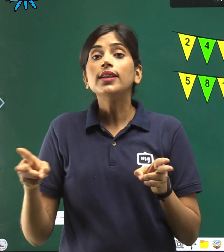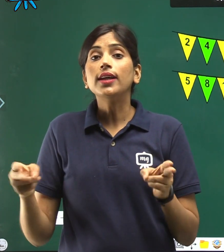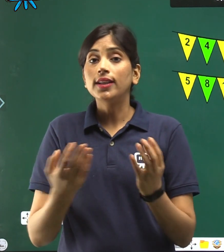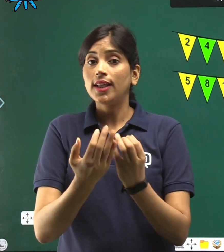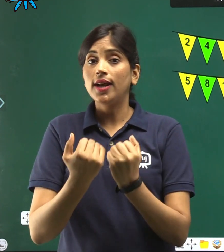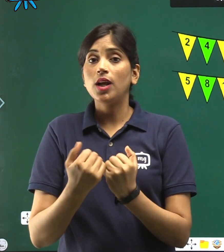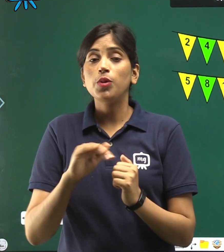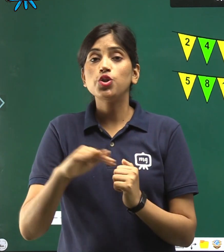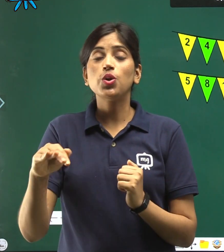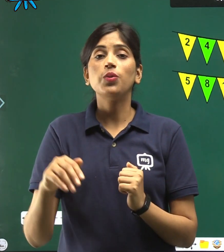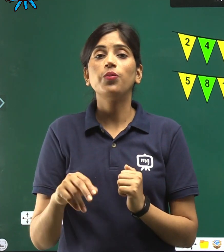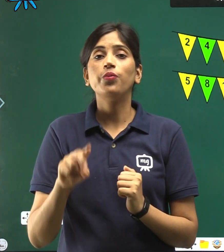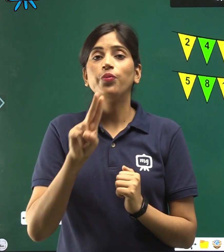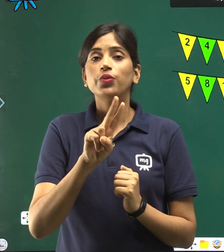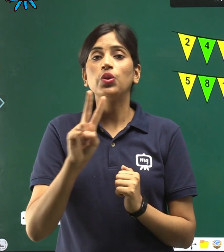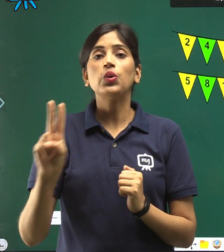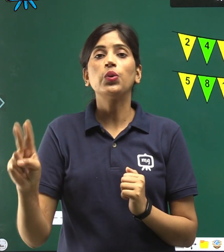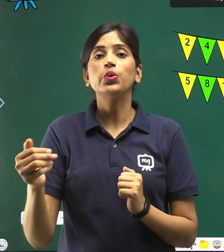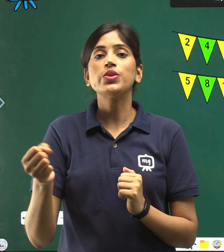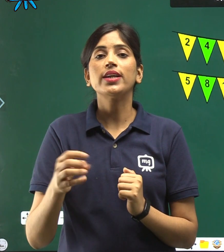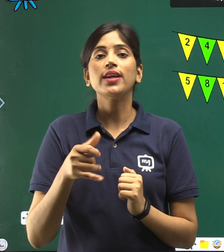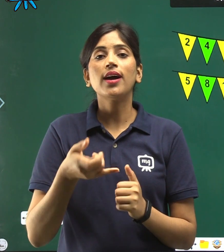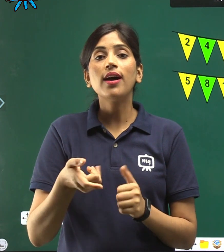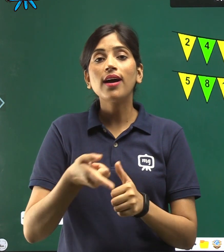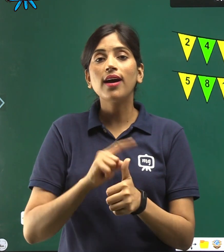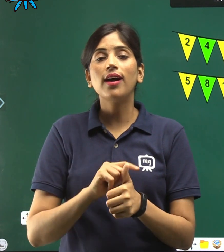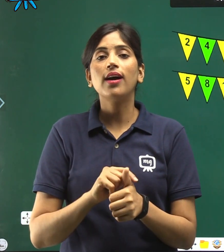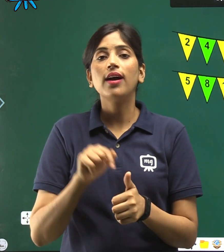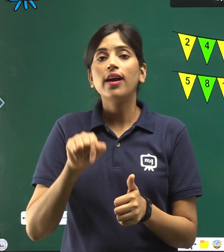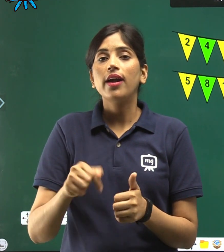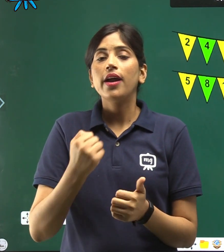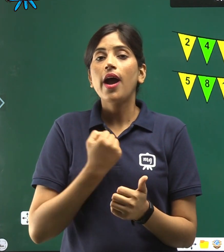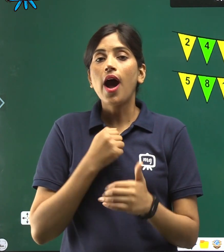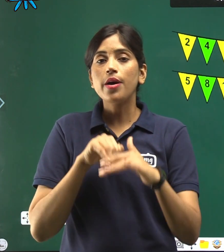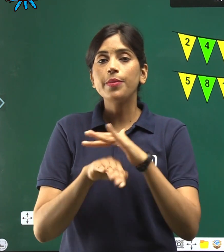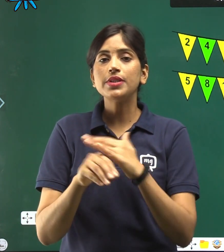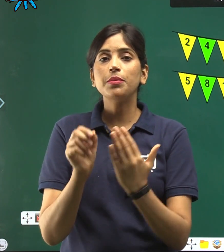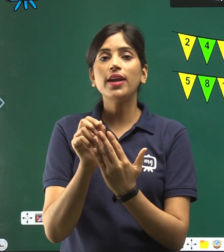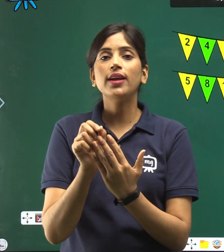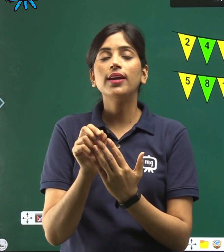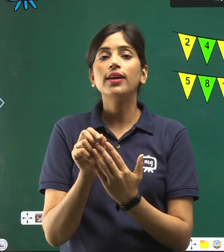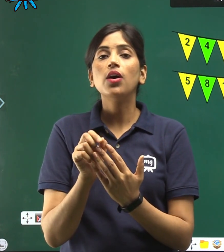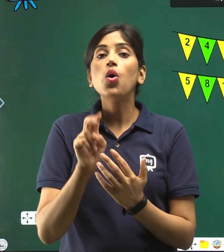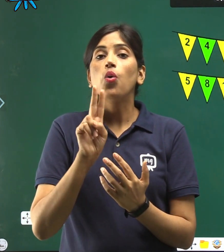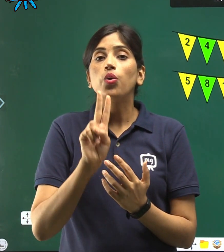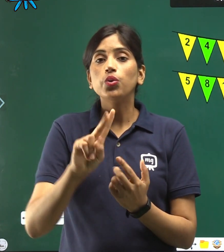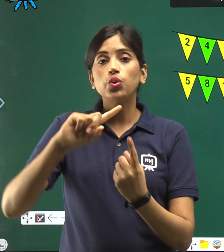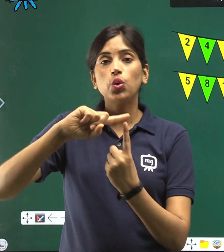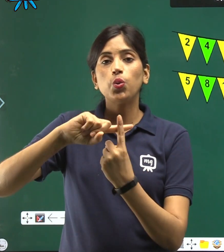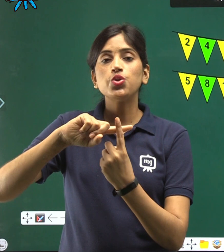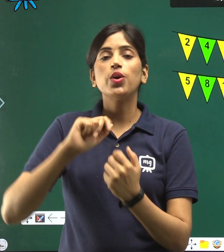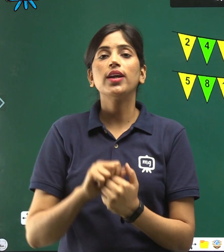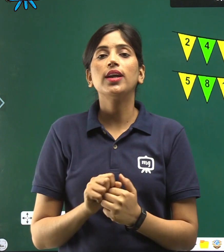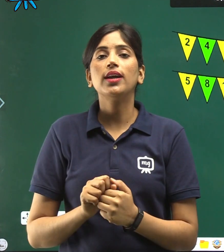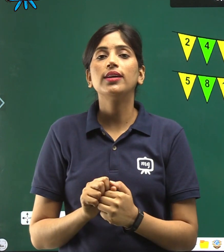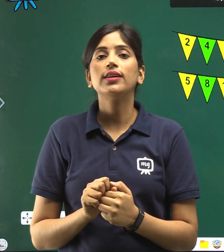बच्चों? 2 संख्या का। तो हम इसमें 2